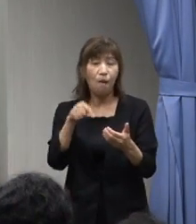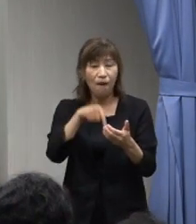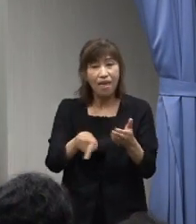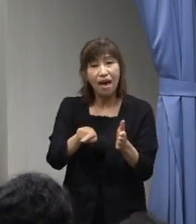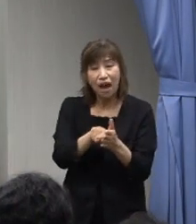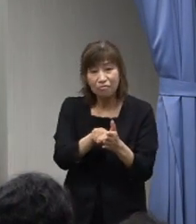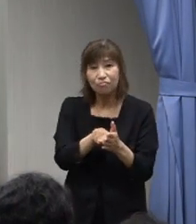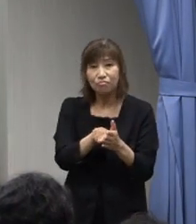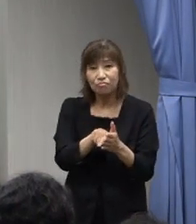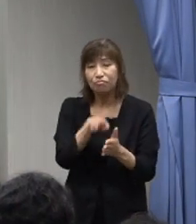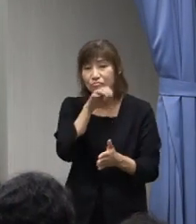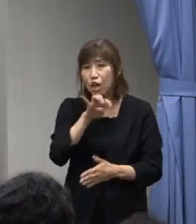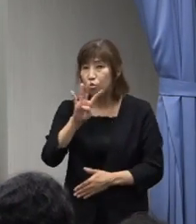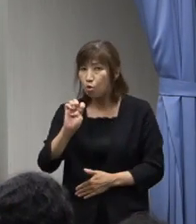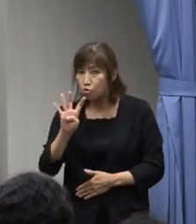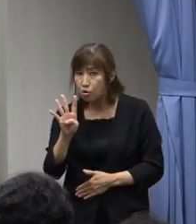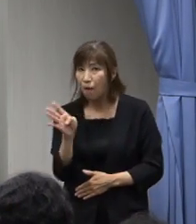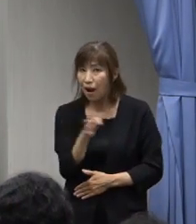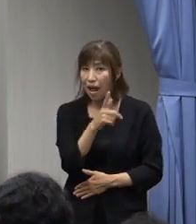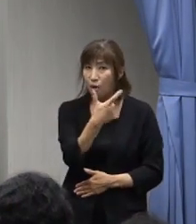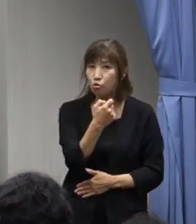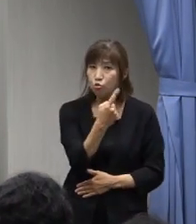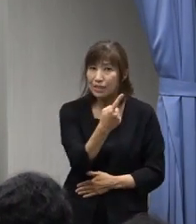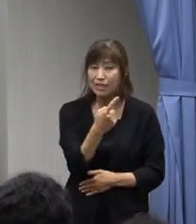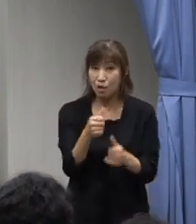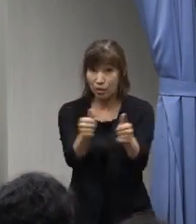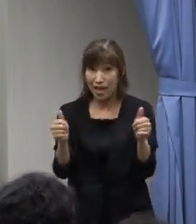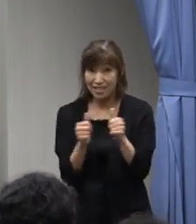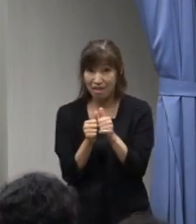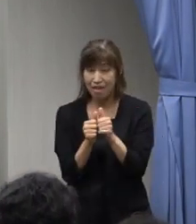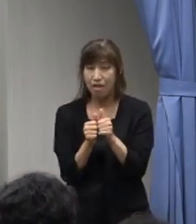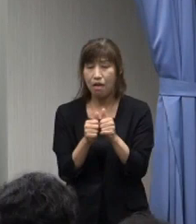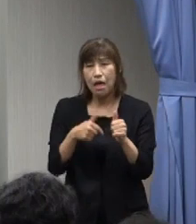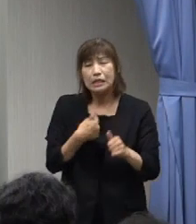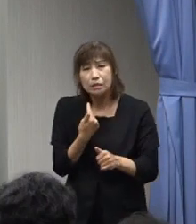44歳から61歳男性になりますけれども、抗体があるん